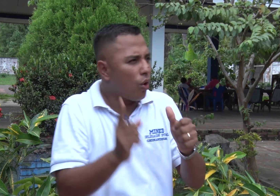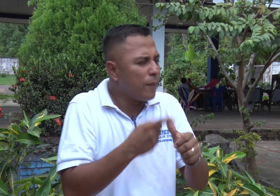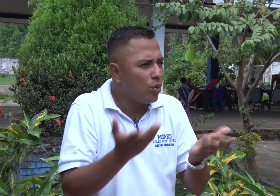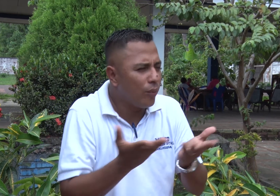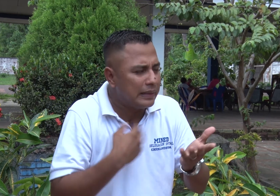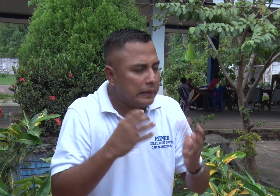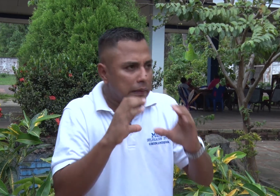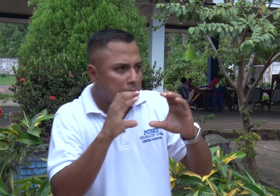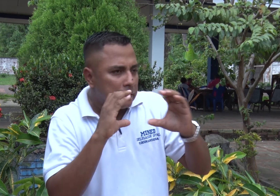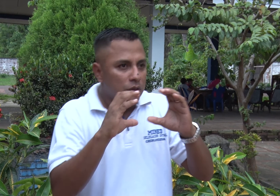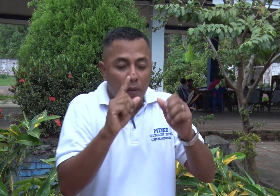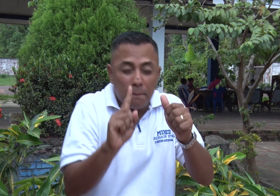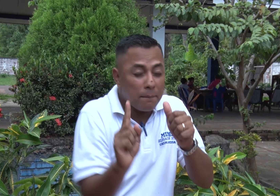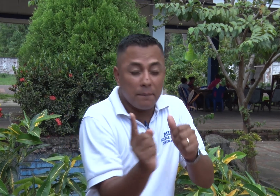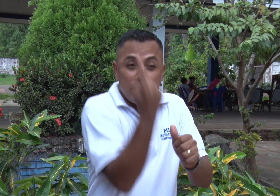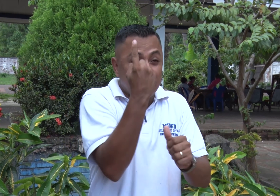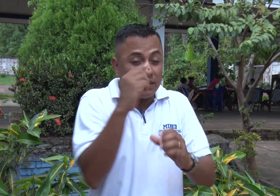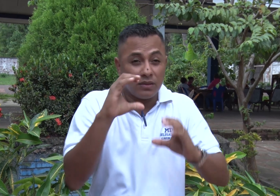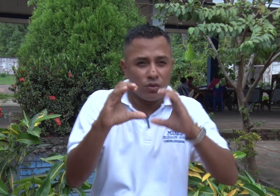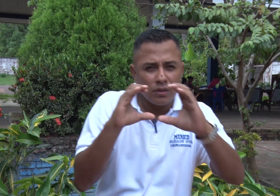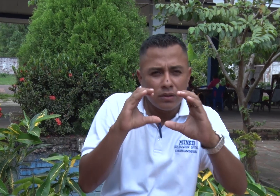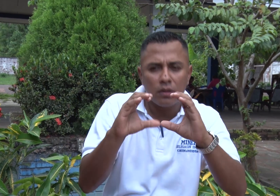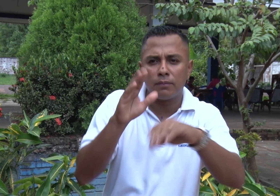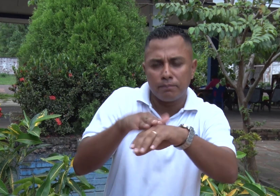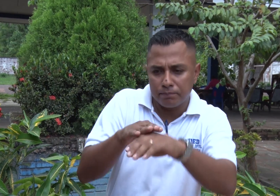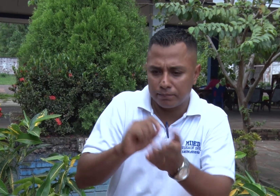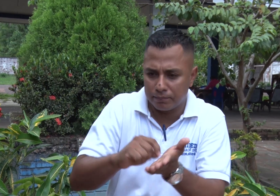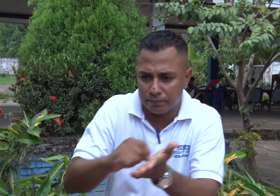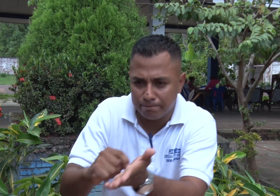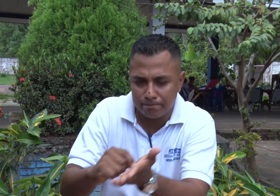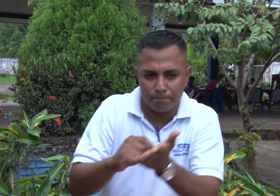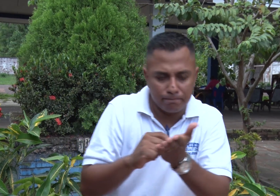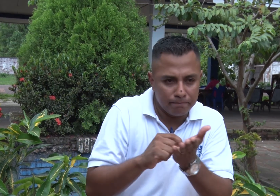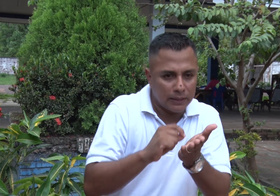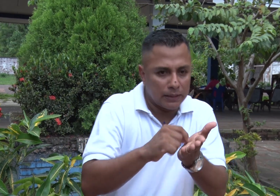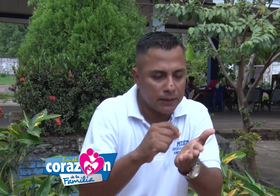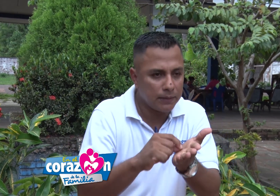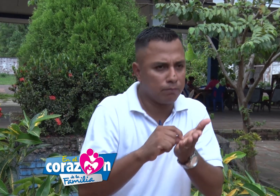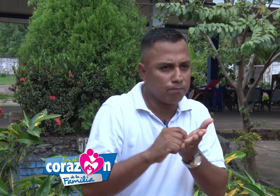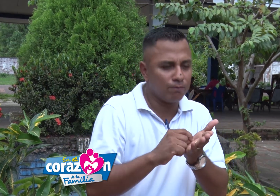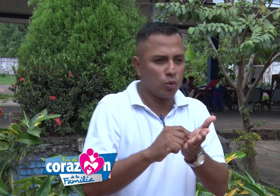cómo iba a ser la comunicación con las personas. Al inicio me